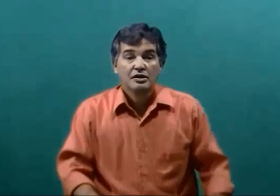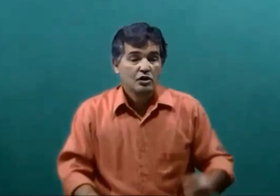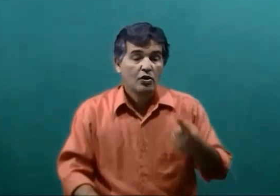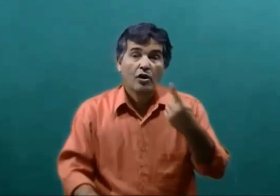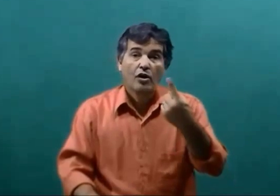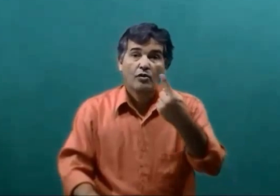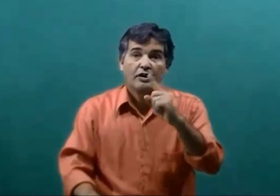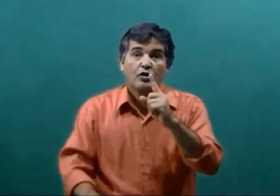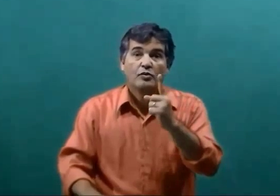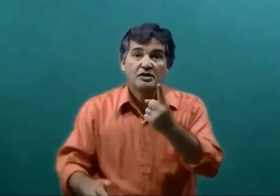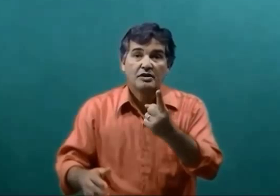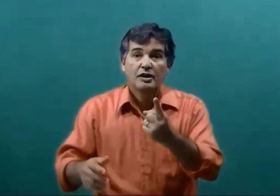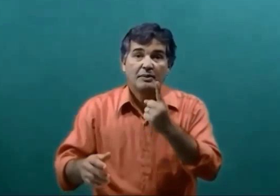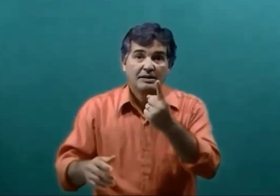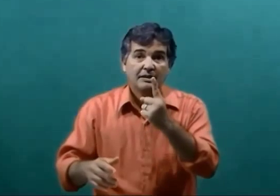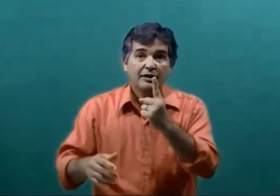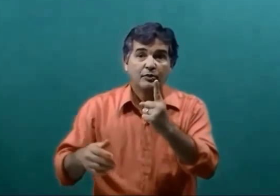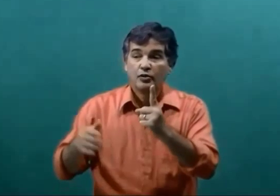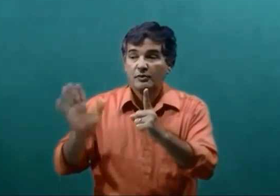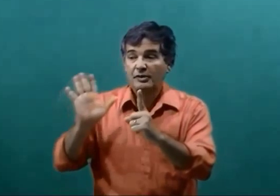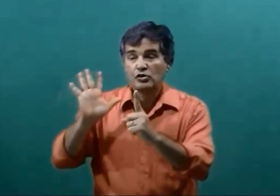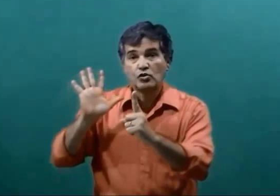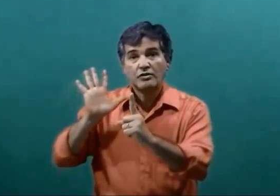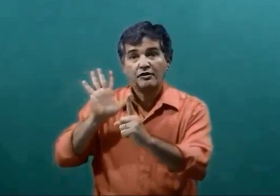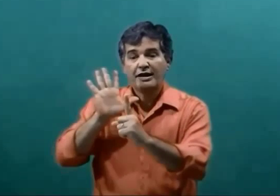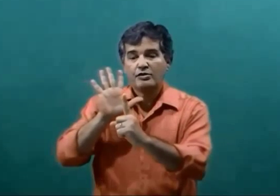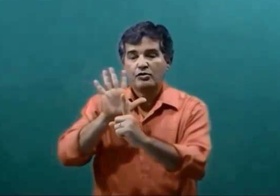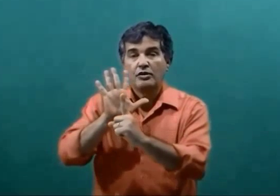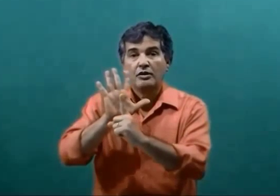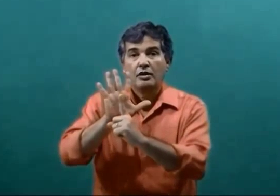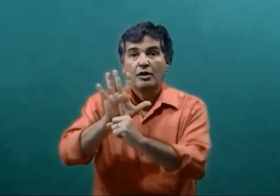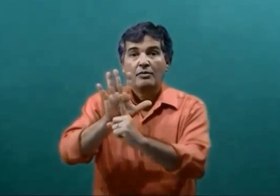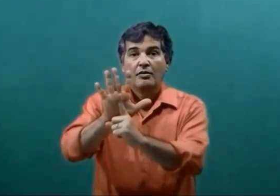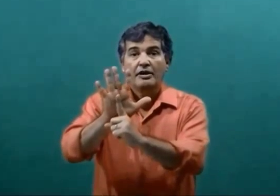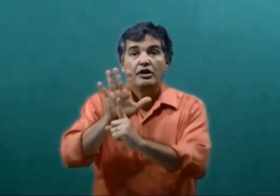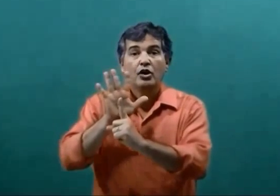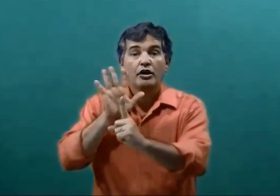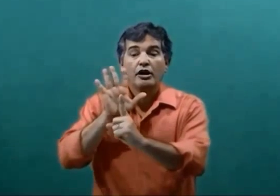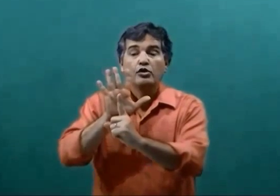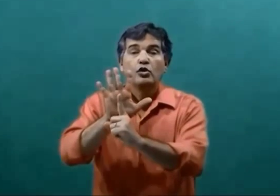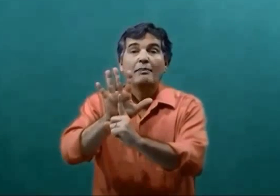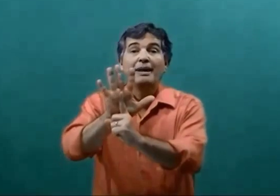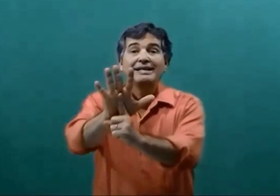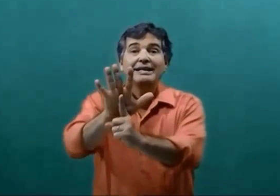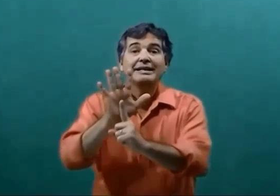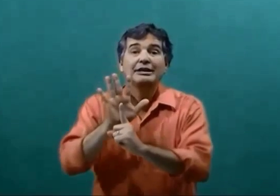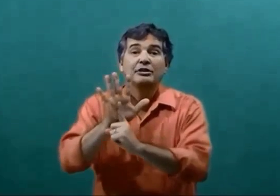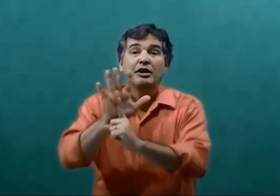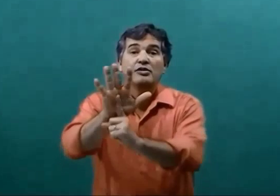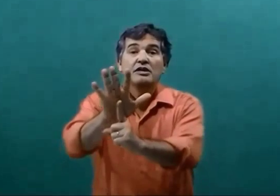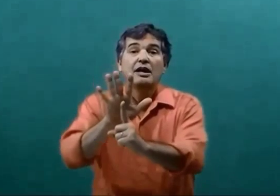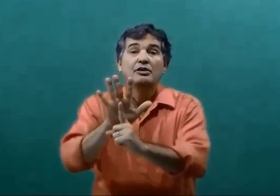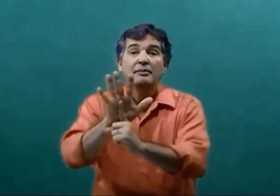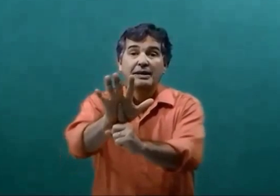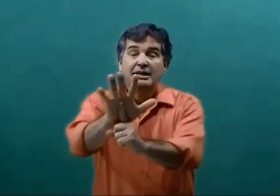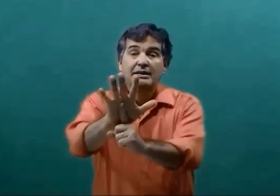Se eu coloco aqui como sendo representado por uma pessoa e faço com a mão aqui, ó, eu estou apresentando, aqui é o sinal de